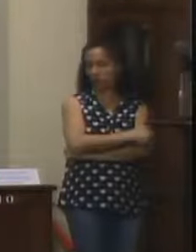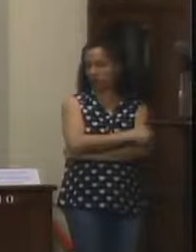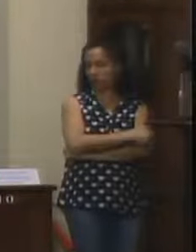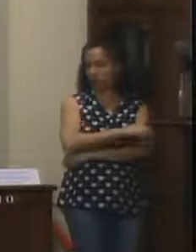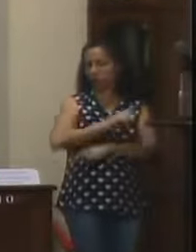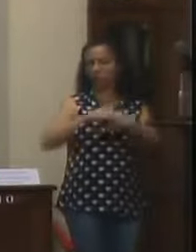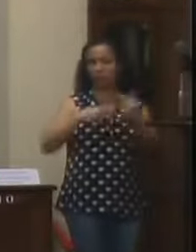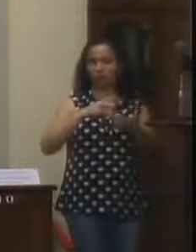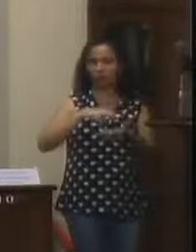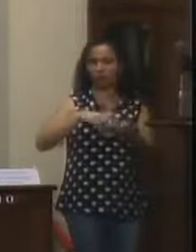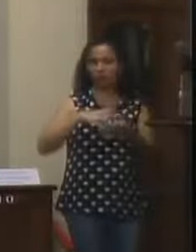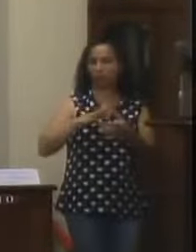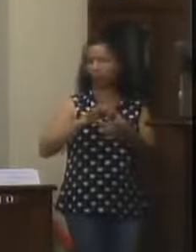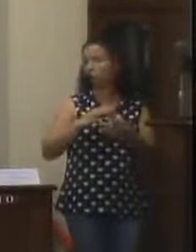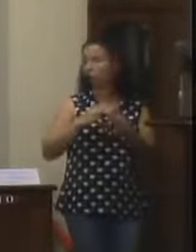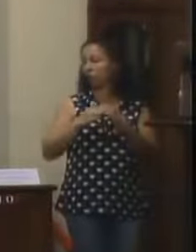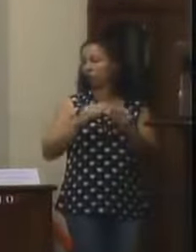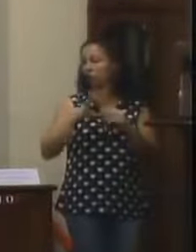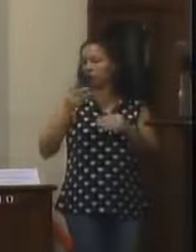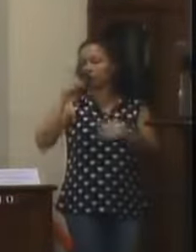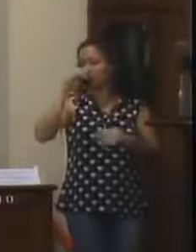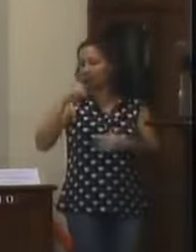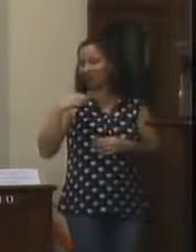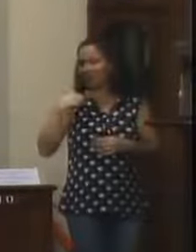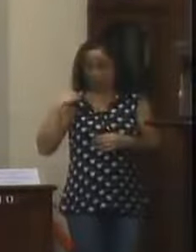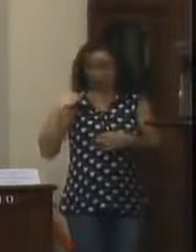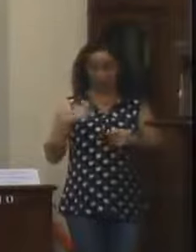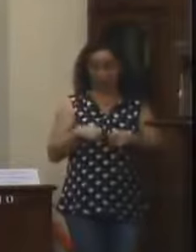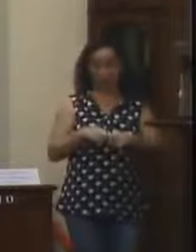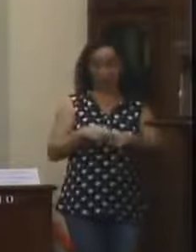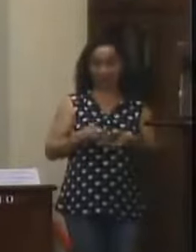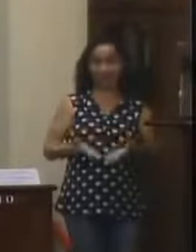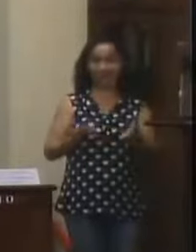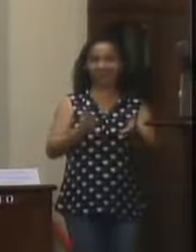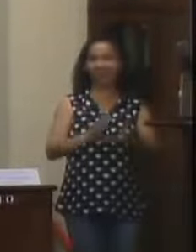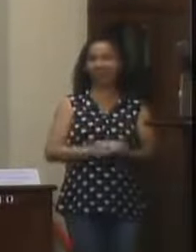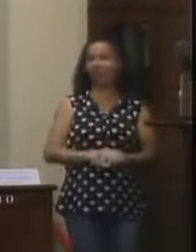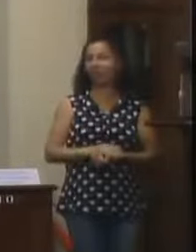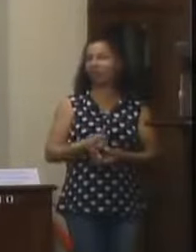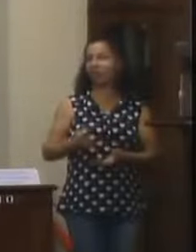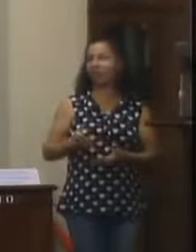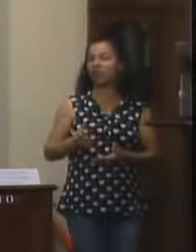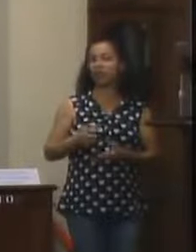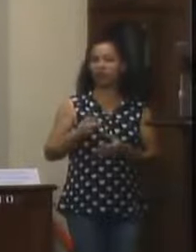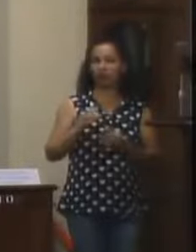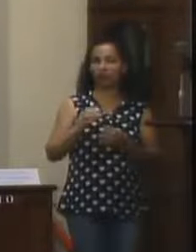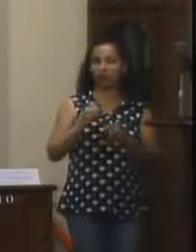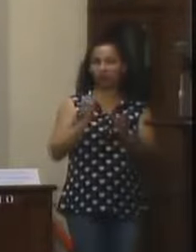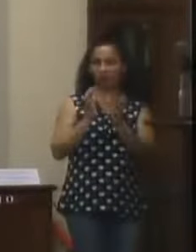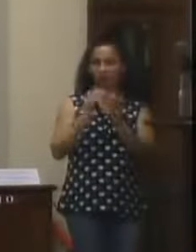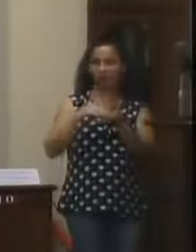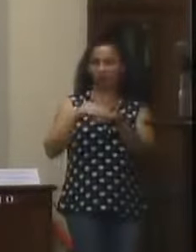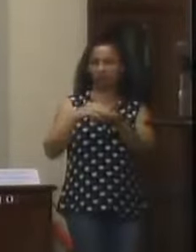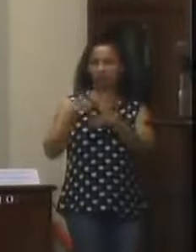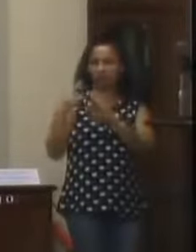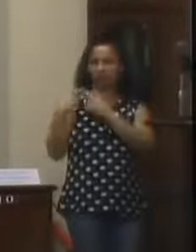Após a leitura, peço aqui à diretoria da casa que possa encaminhar aí aos órgãos competentes. Passamos,